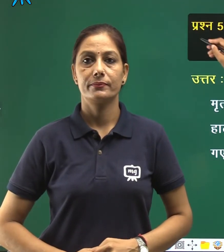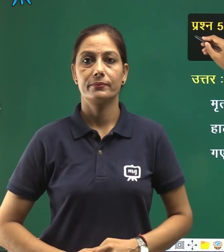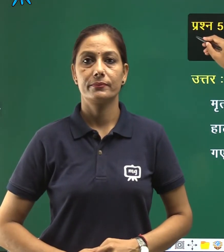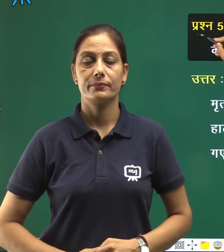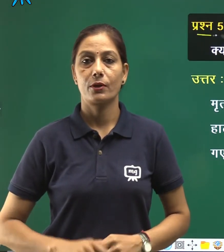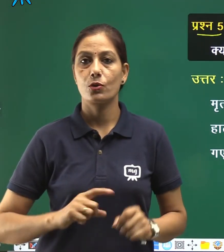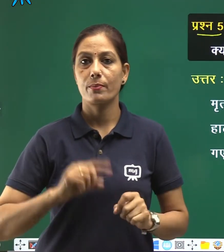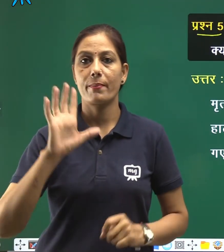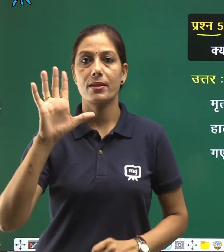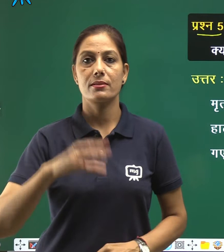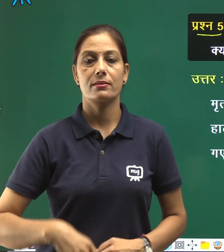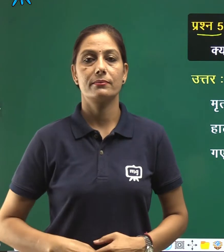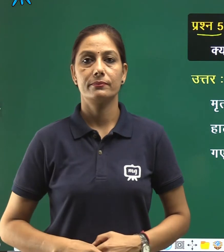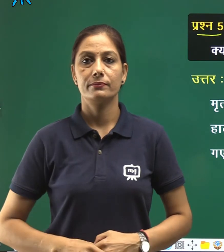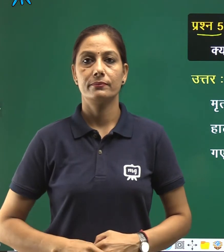प्रश्न 5,